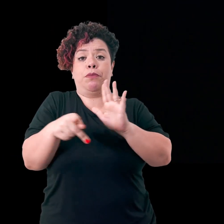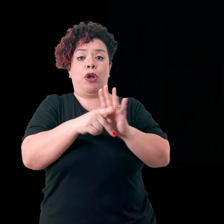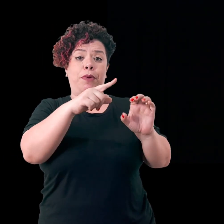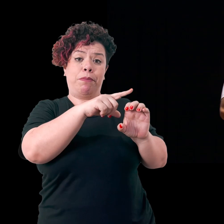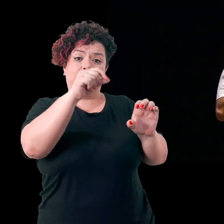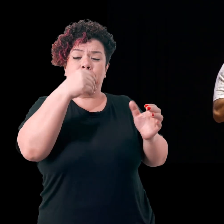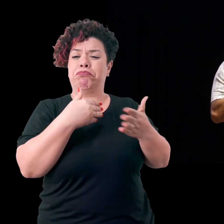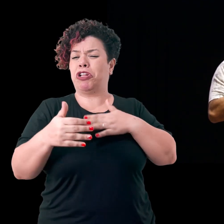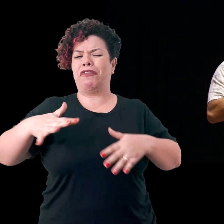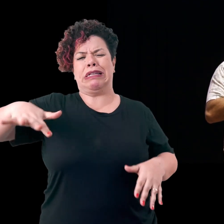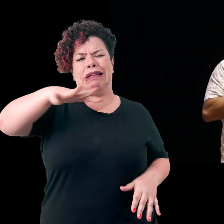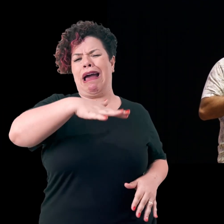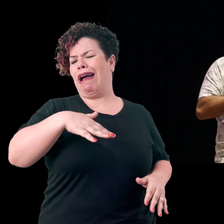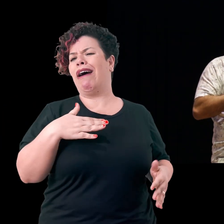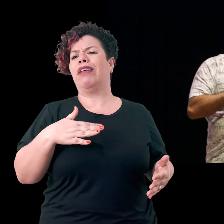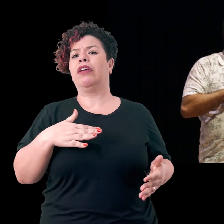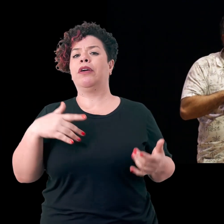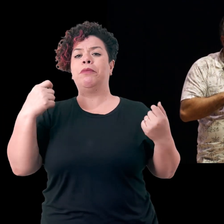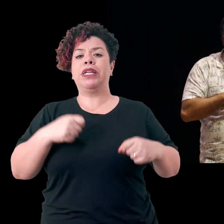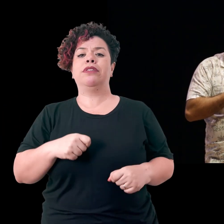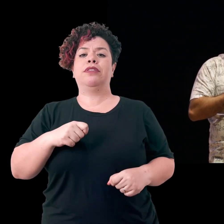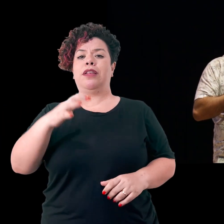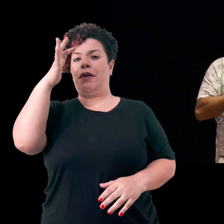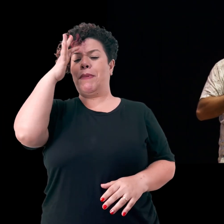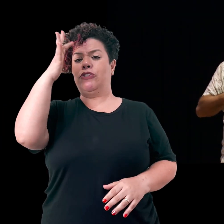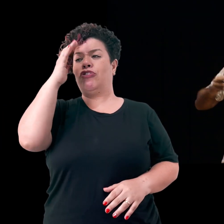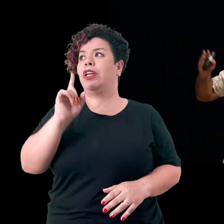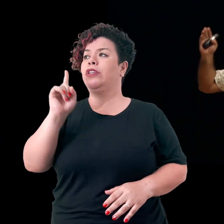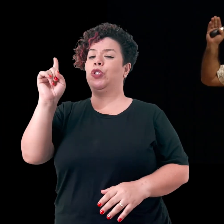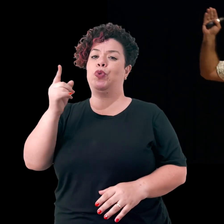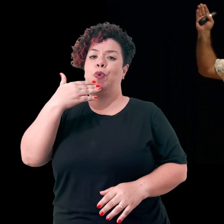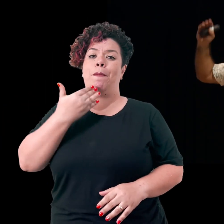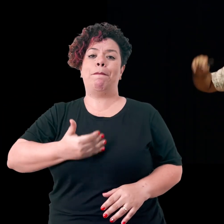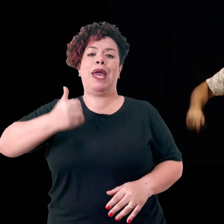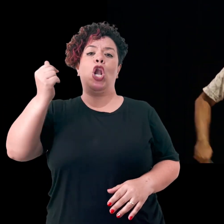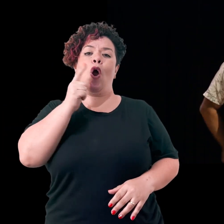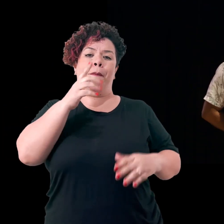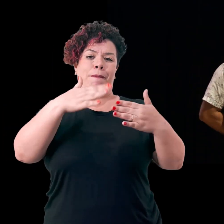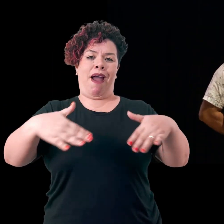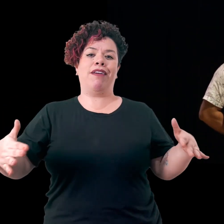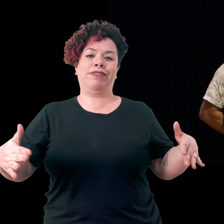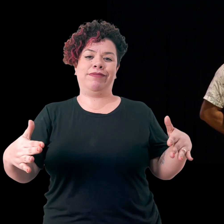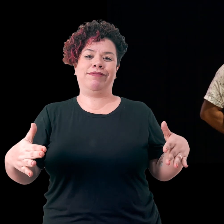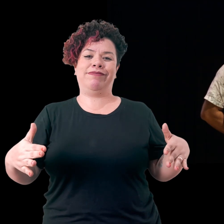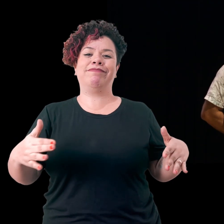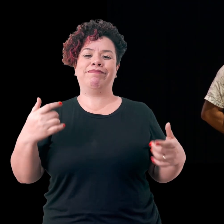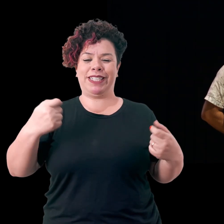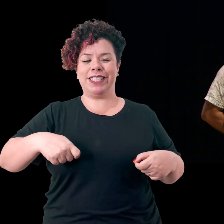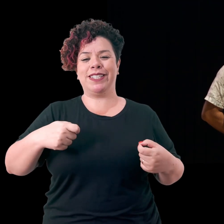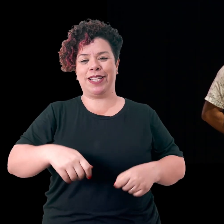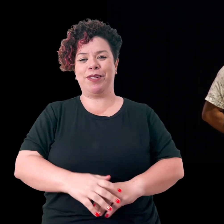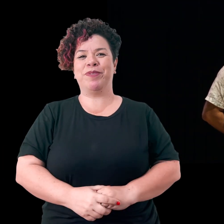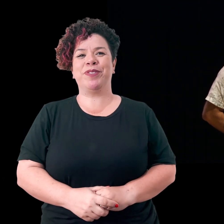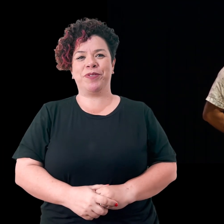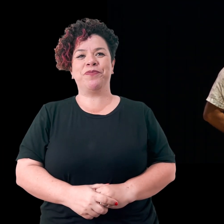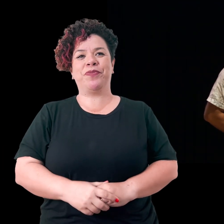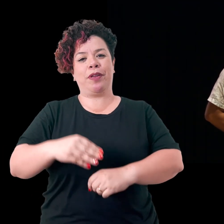empreendedorismo, seja onde for. É isso que a gente precisa fazer, porque nada menos do que